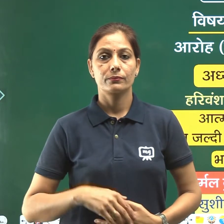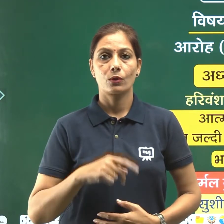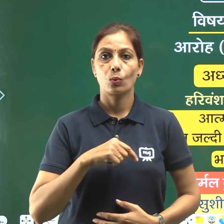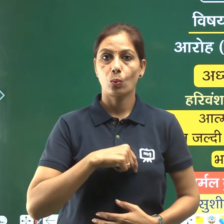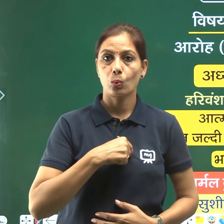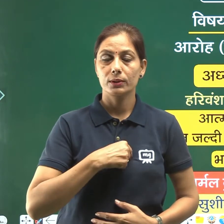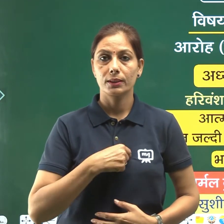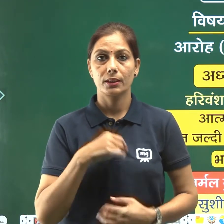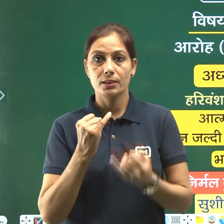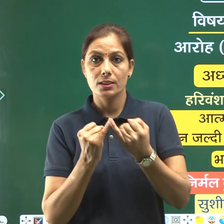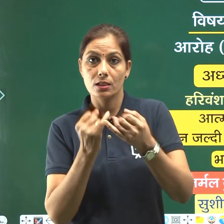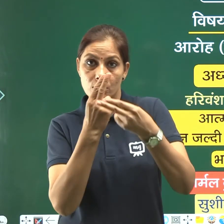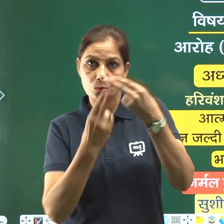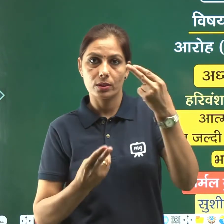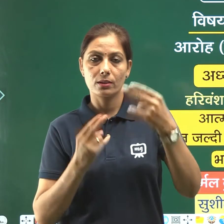आत्मपरिचय